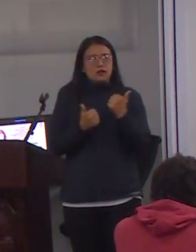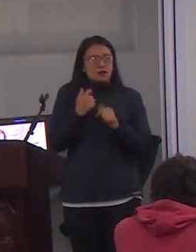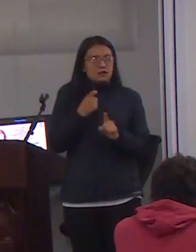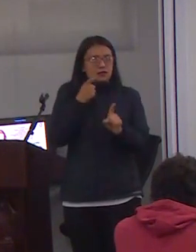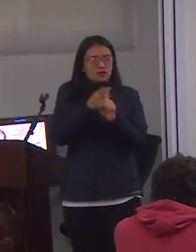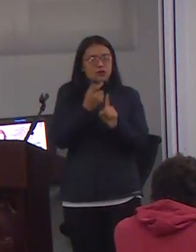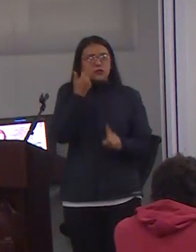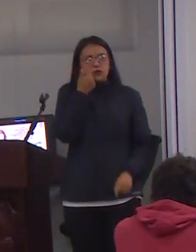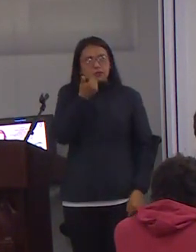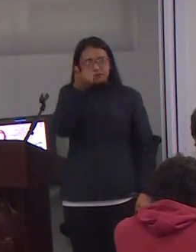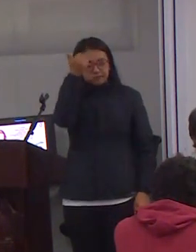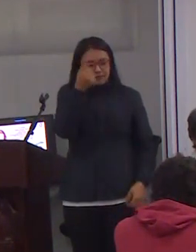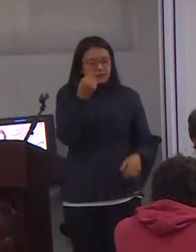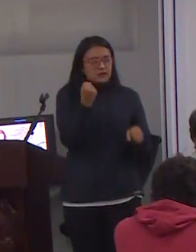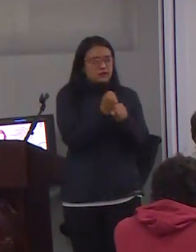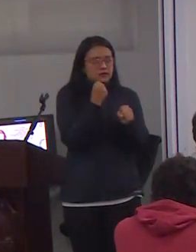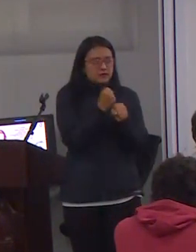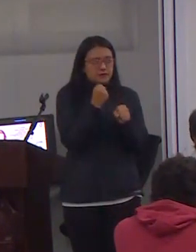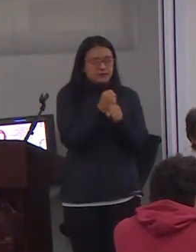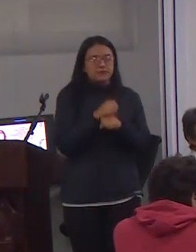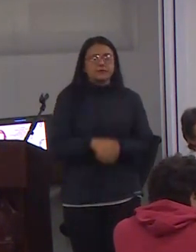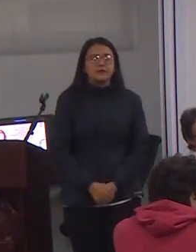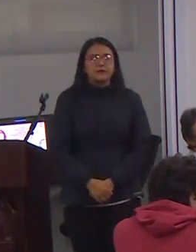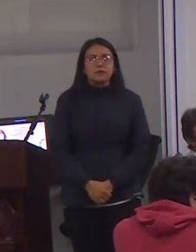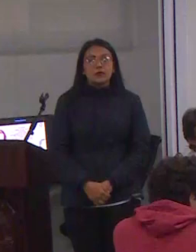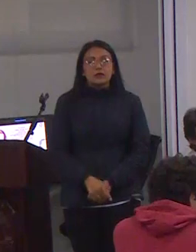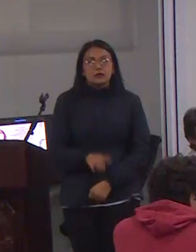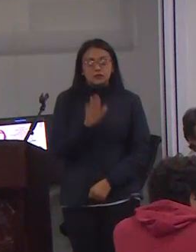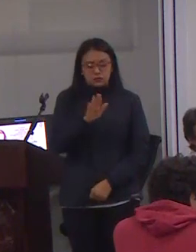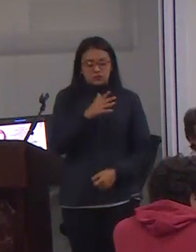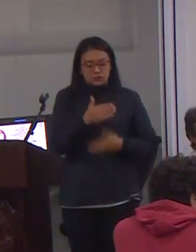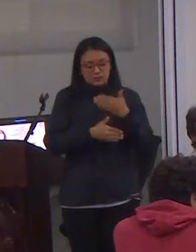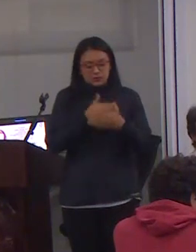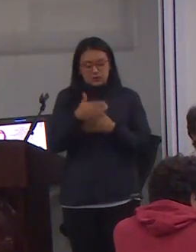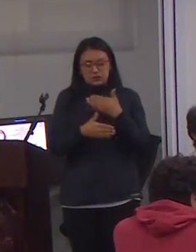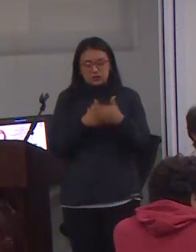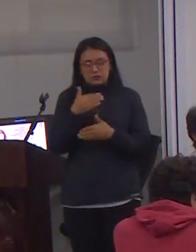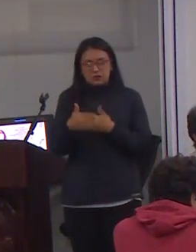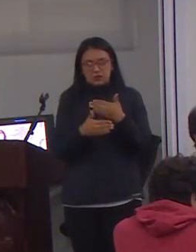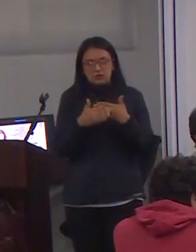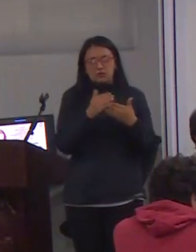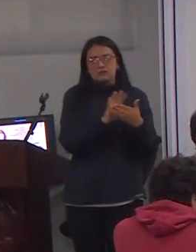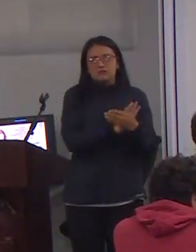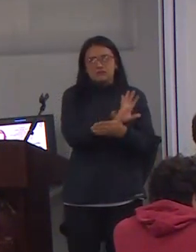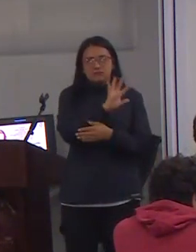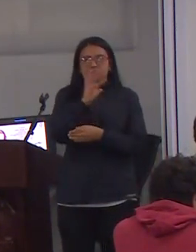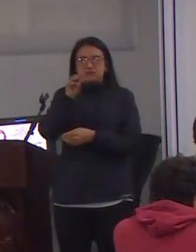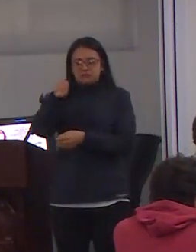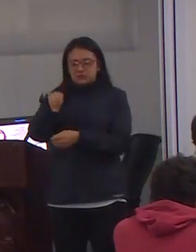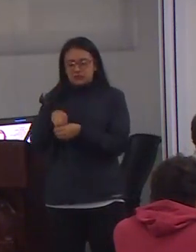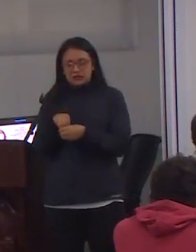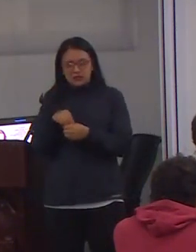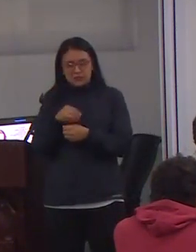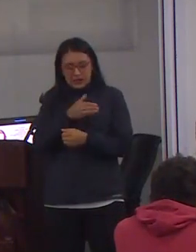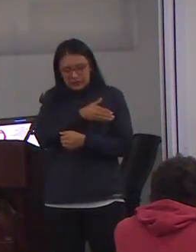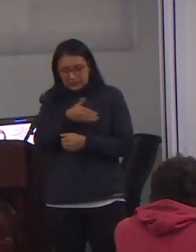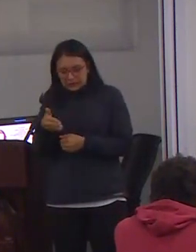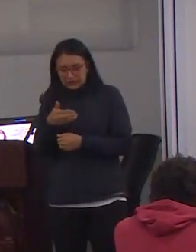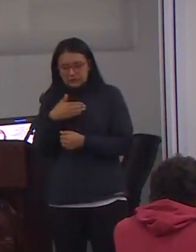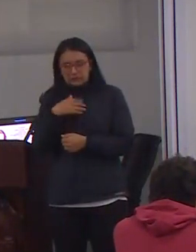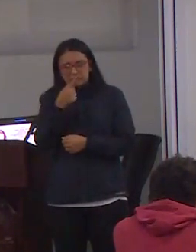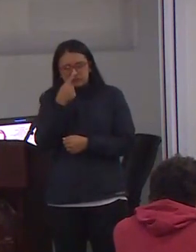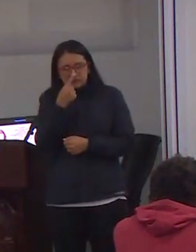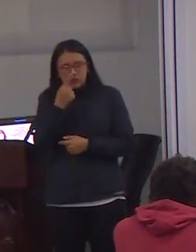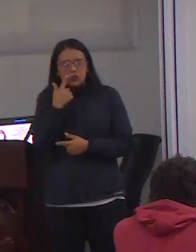adulto de ser trabajador parte de esos procesos precisamente de transición es ir descubriendo un poquito